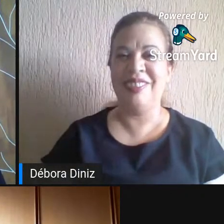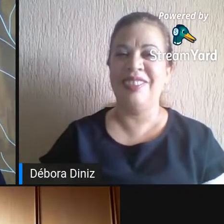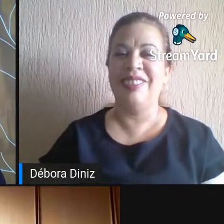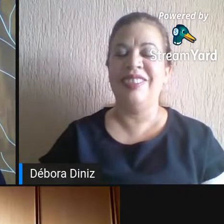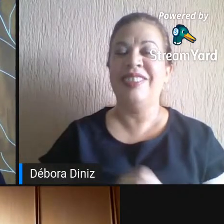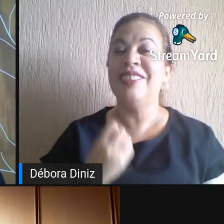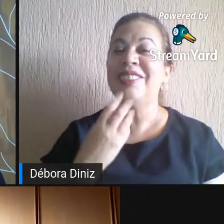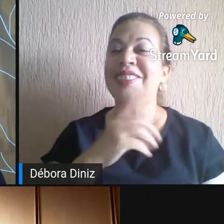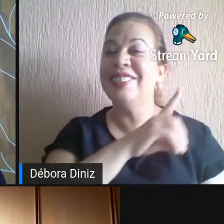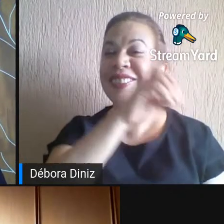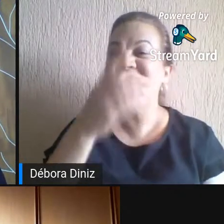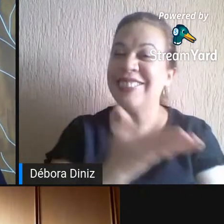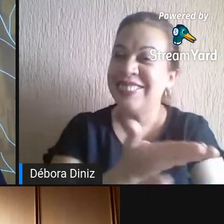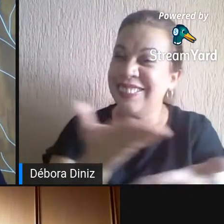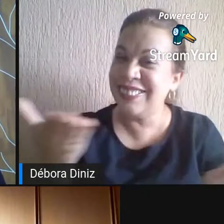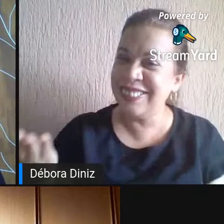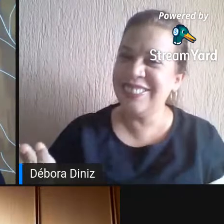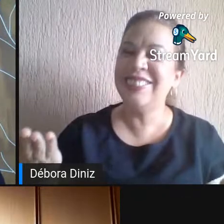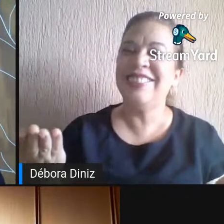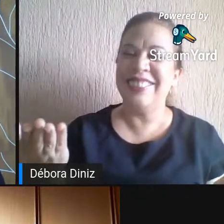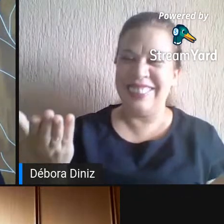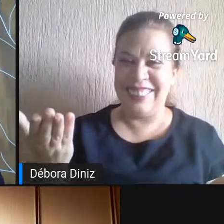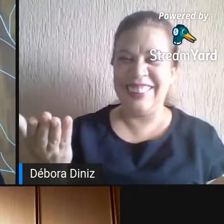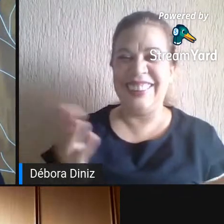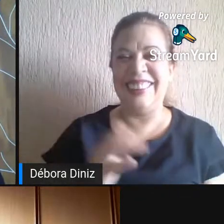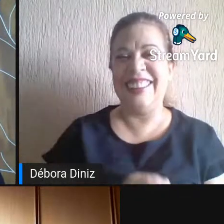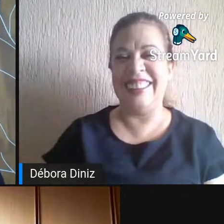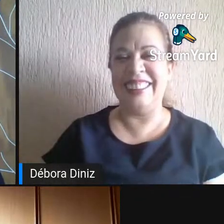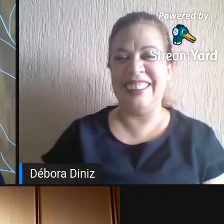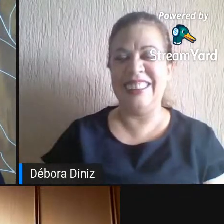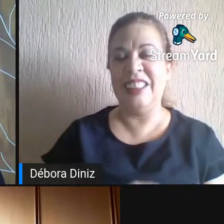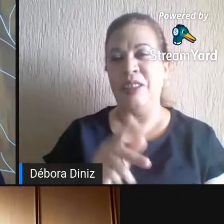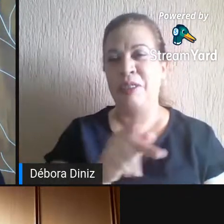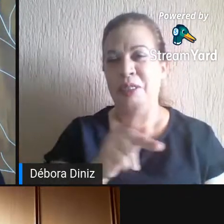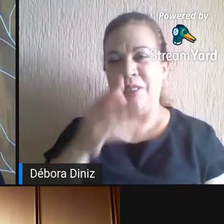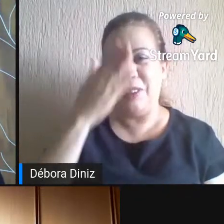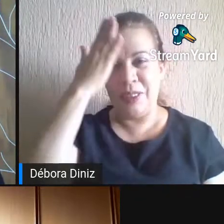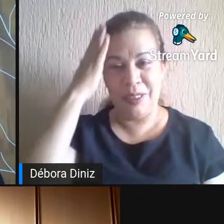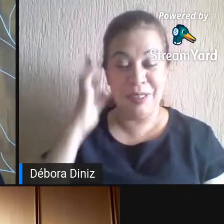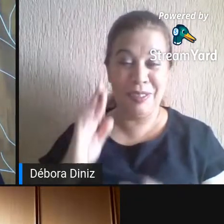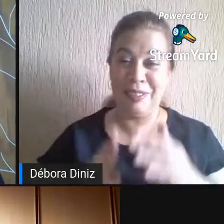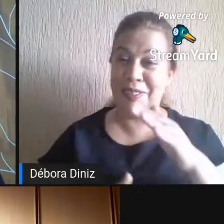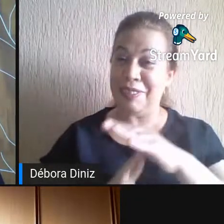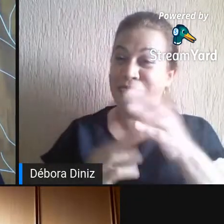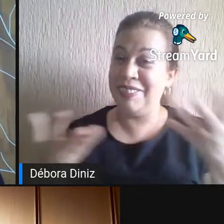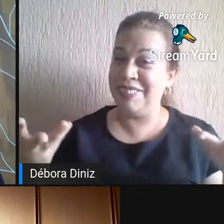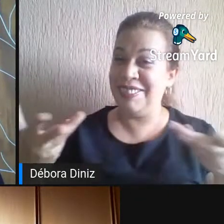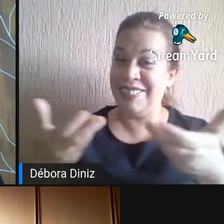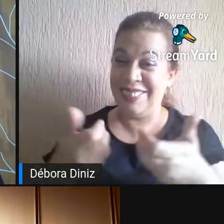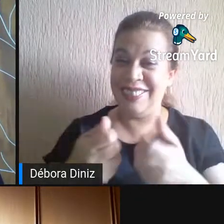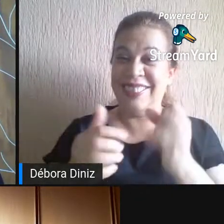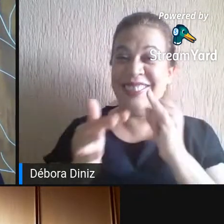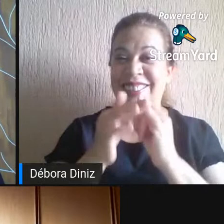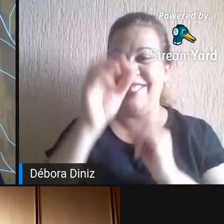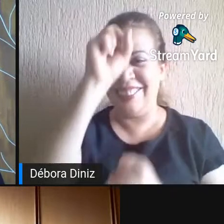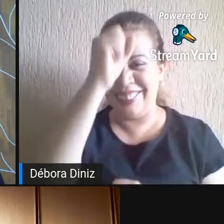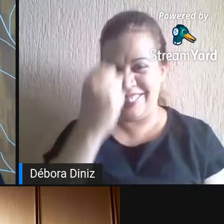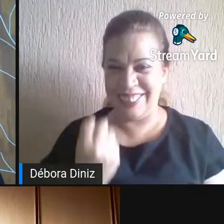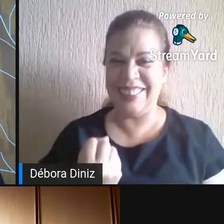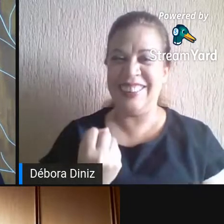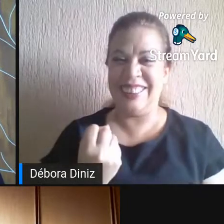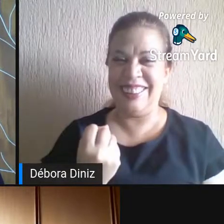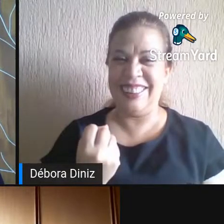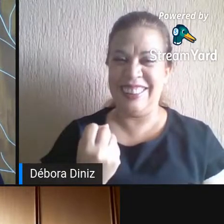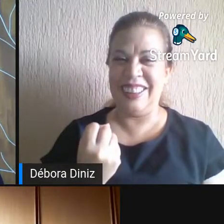Bom dia a todos e a todas, mais uma vez. Professora Ruth, magnífica reitora do Instituto Federal de Sergipe, em nome da qual eu